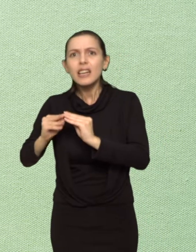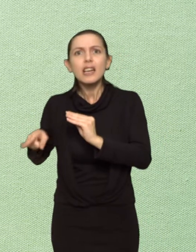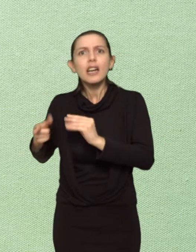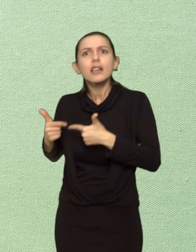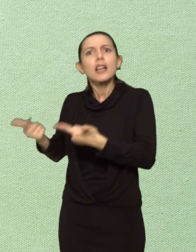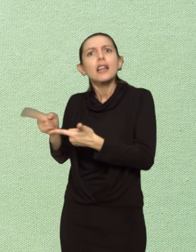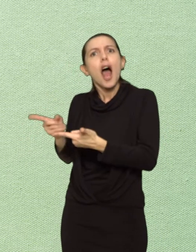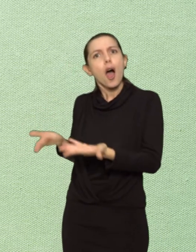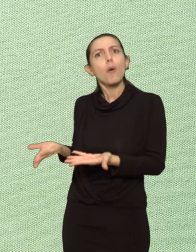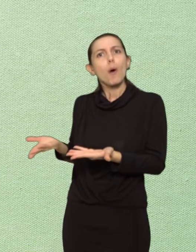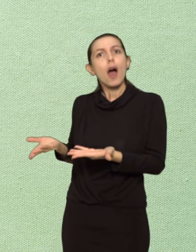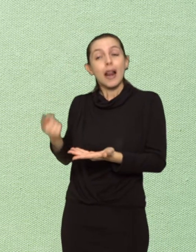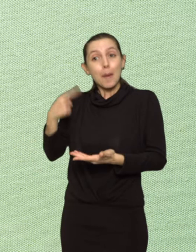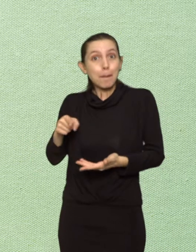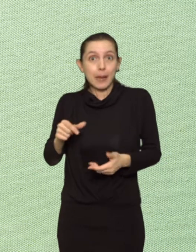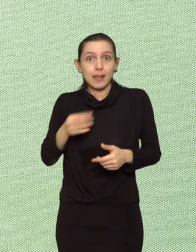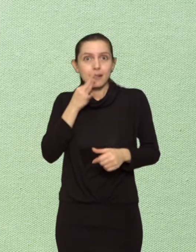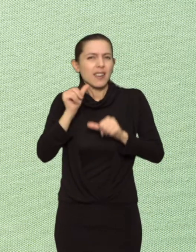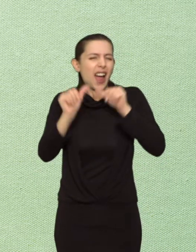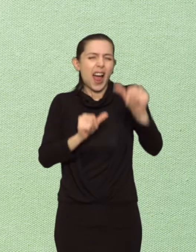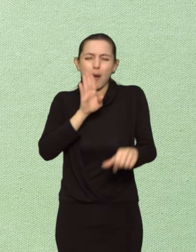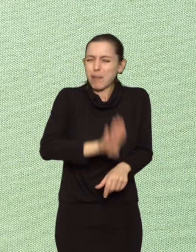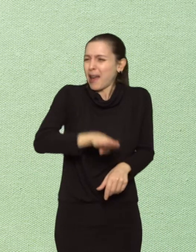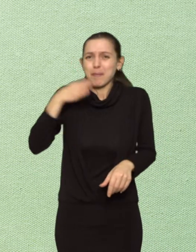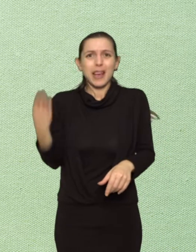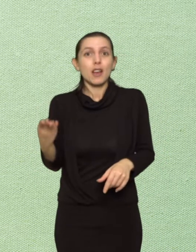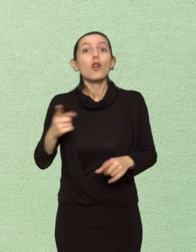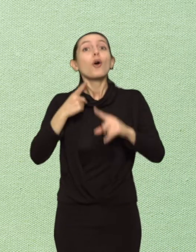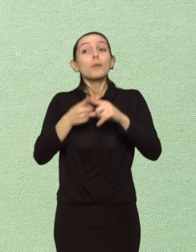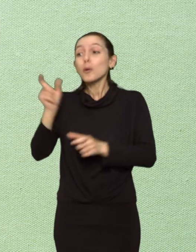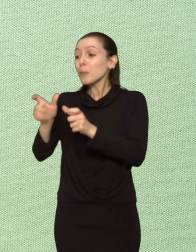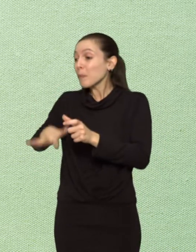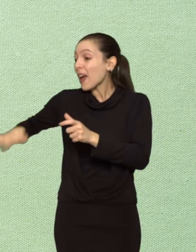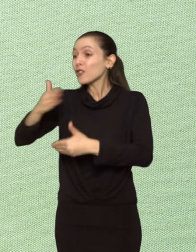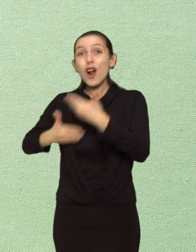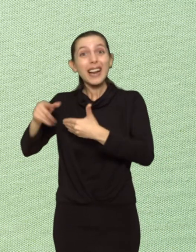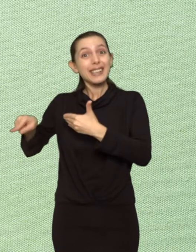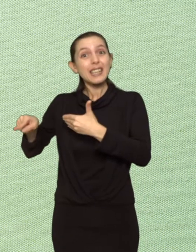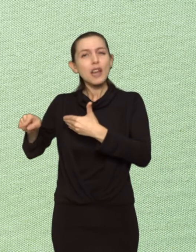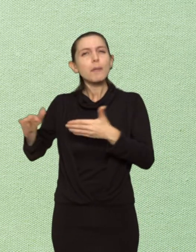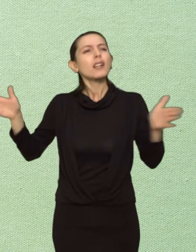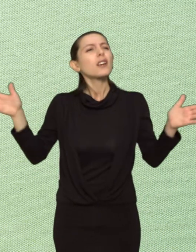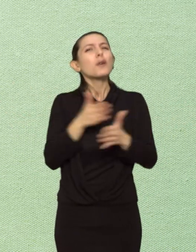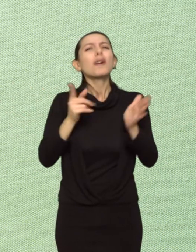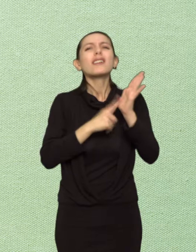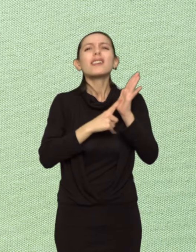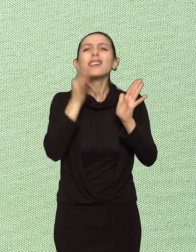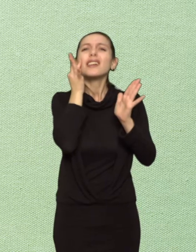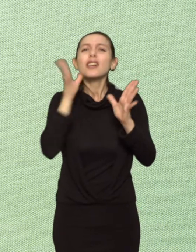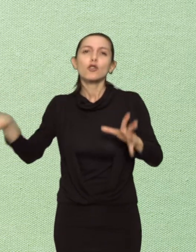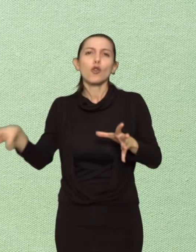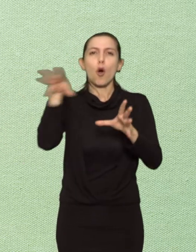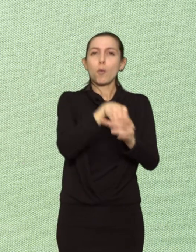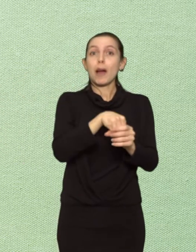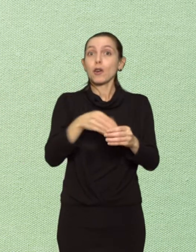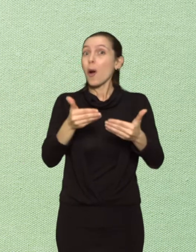è un cambiamento sostanziale. In più, inserisce le persone con disabilità in tutti i diritti umani,